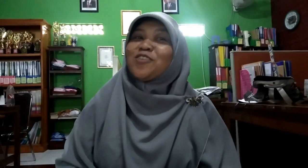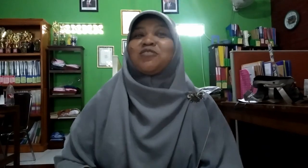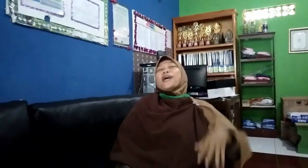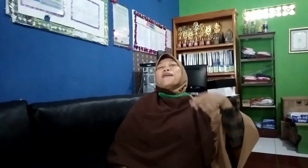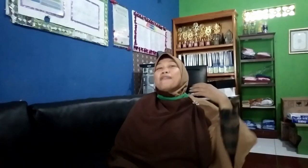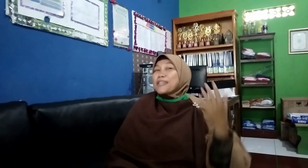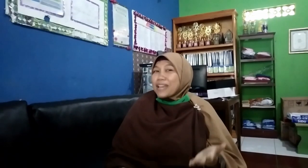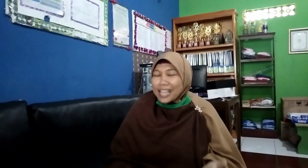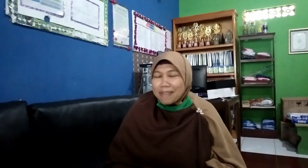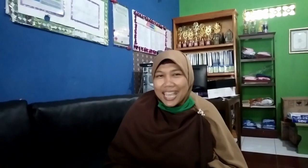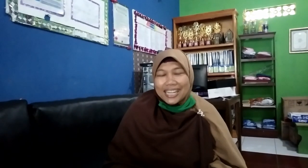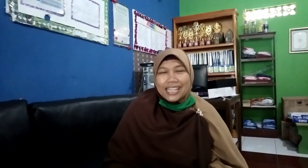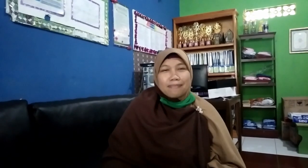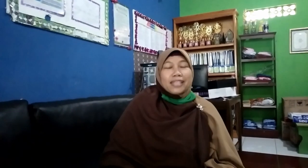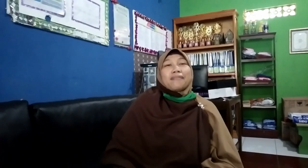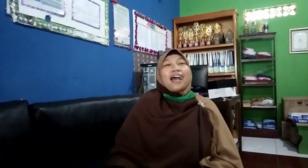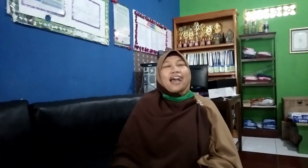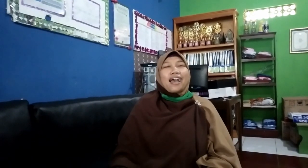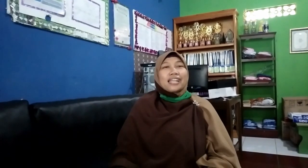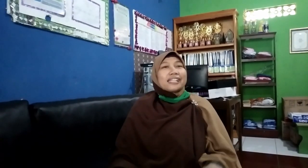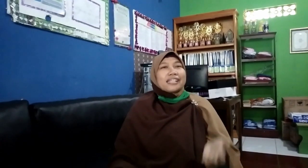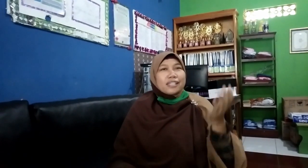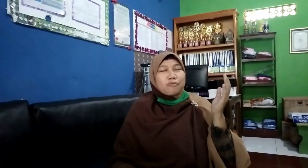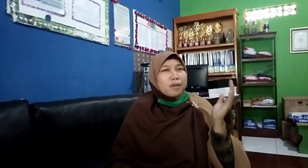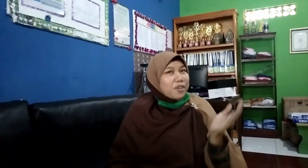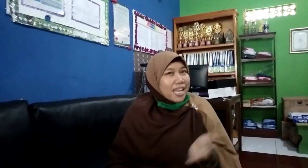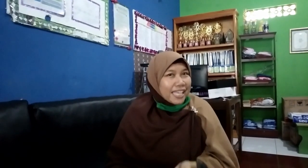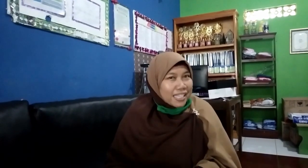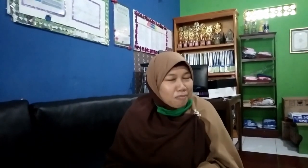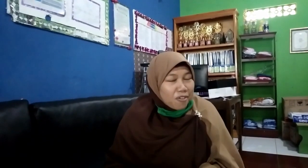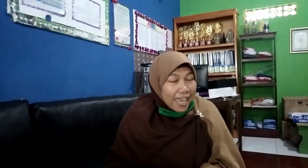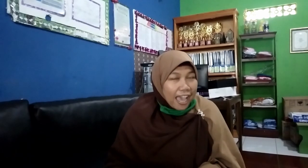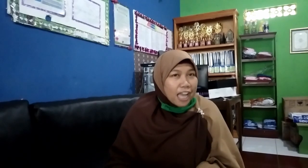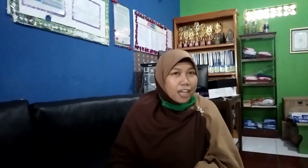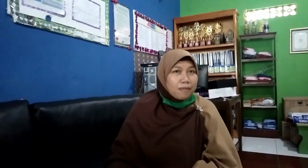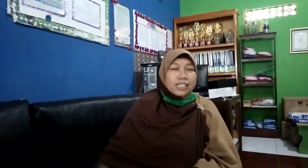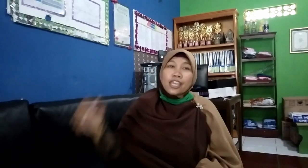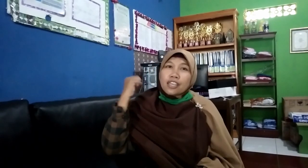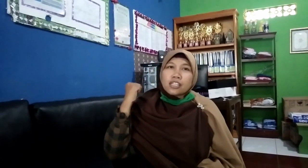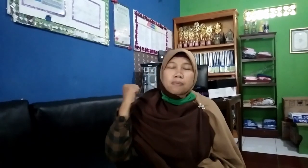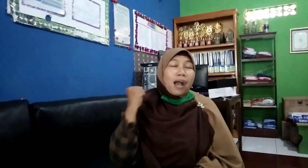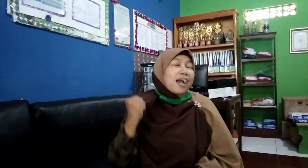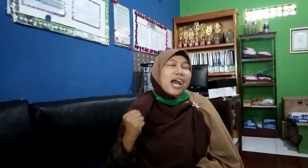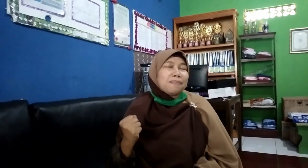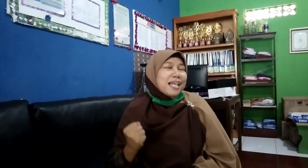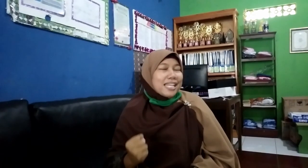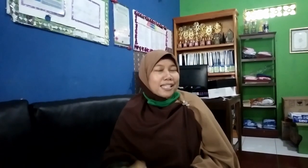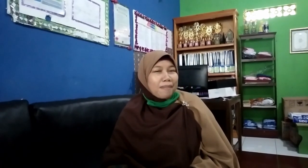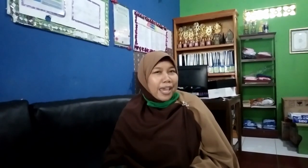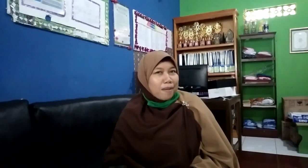wabarakatuh. Bagaimana kabarnya hari ini teman-teman? Mudah-mudahan sehat semua ya, dan masih semangat belajar sama ayah